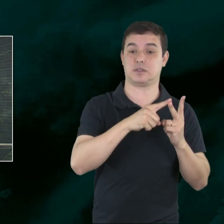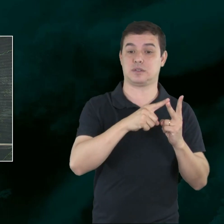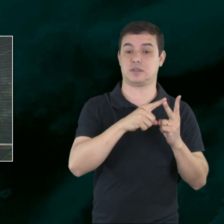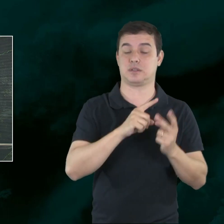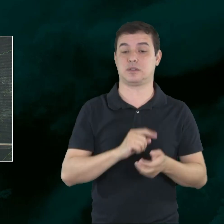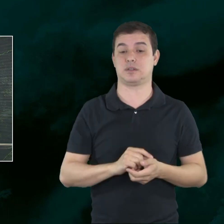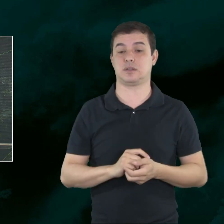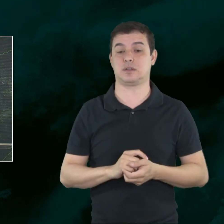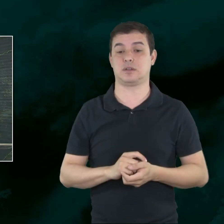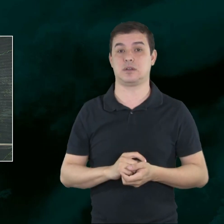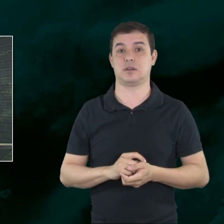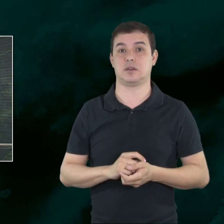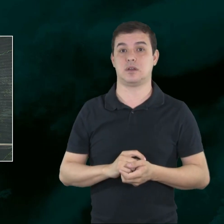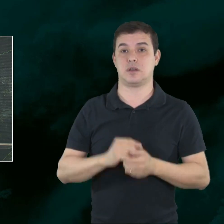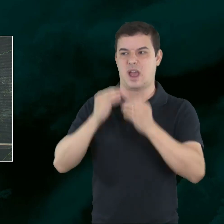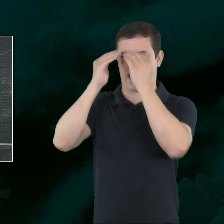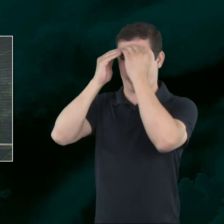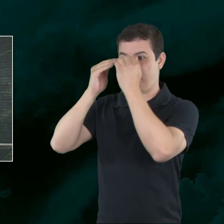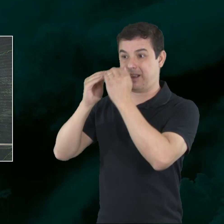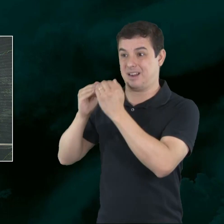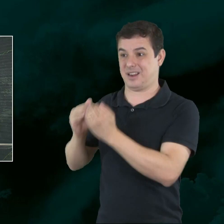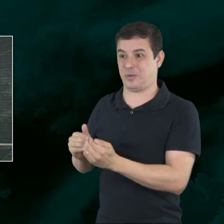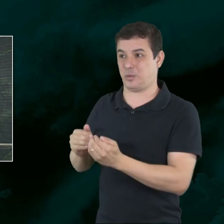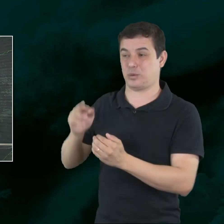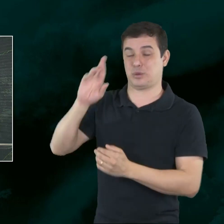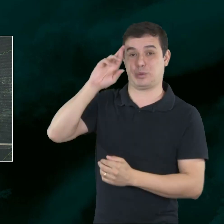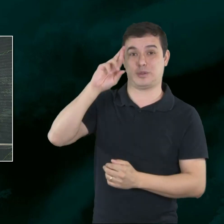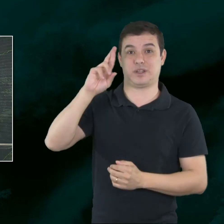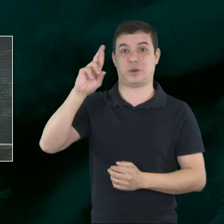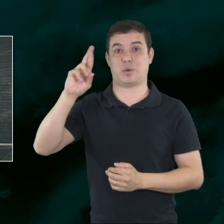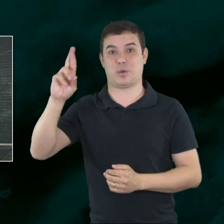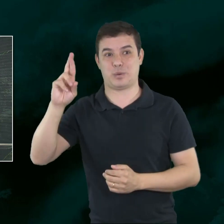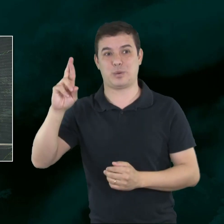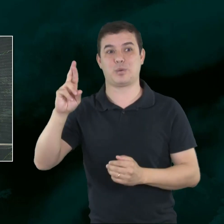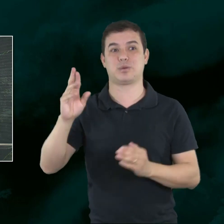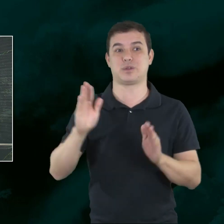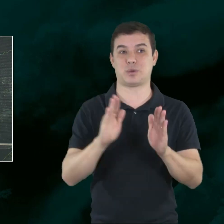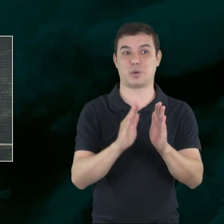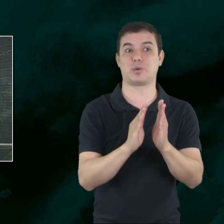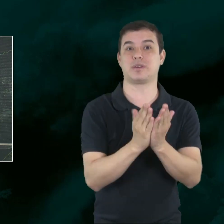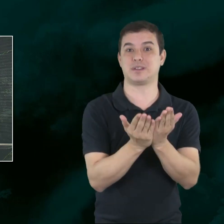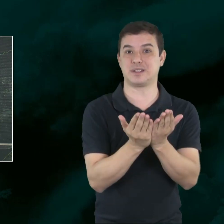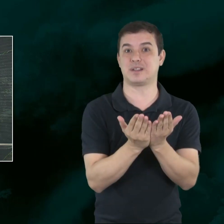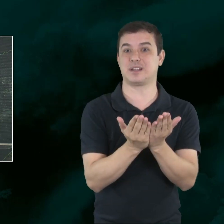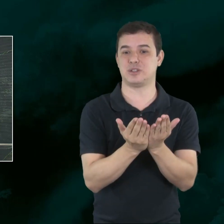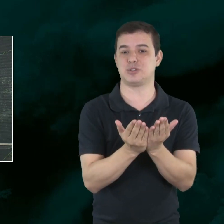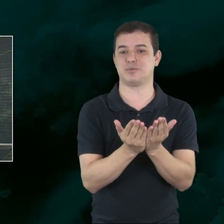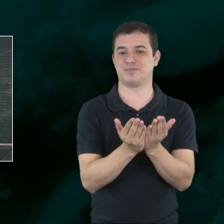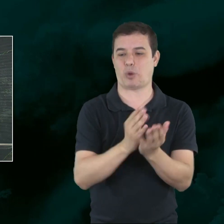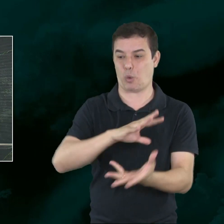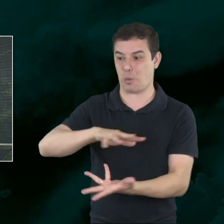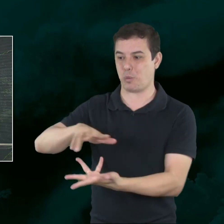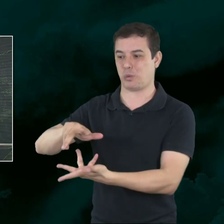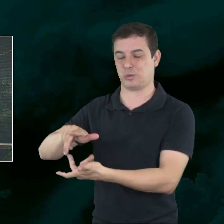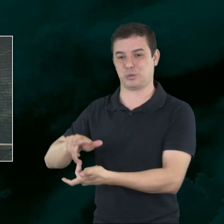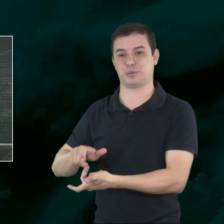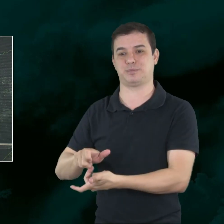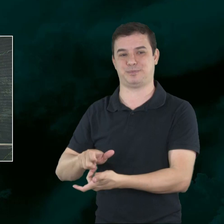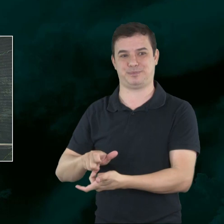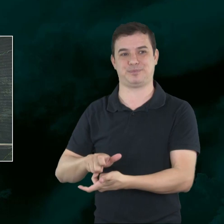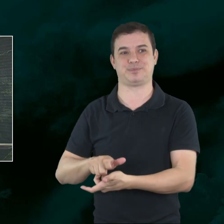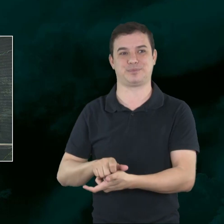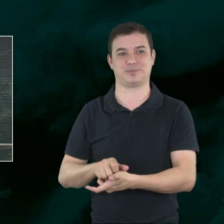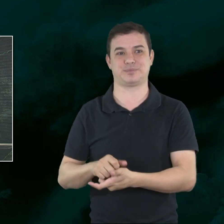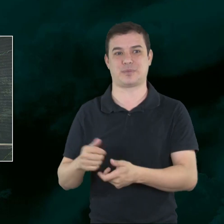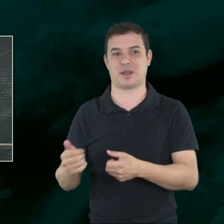violenta rebelião contra o Senhor e seus seguidores em todo o mundo, né? Então, queridos